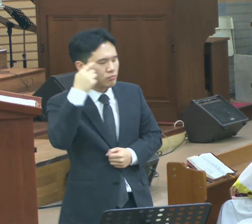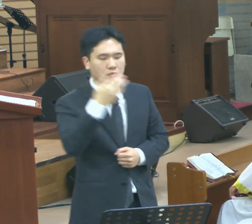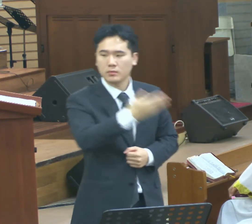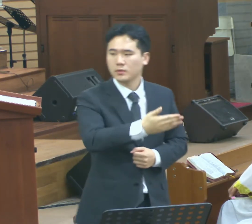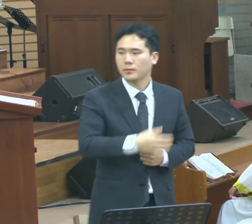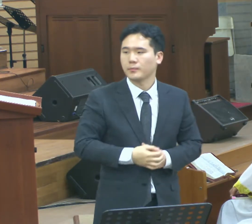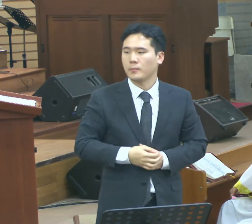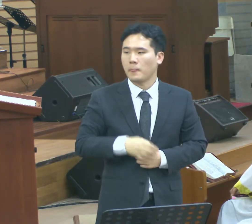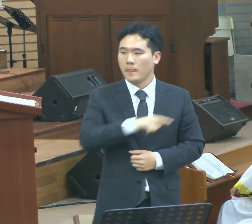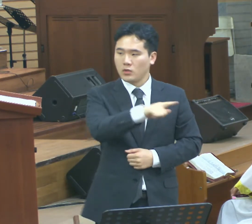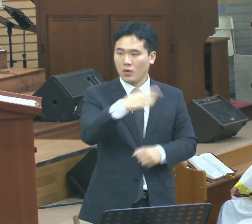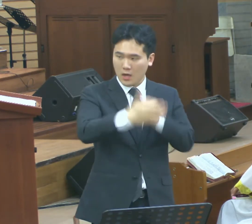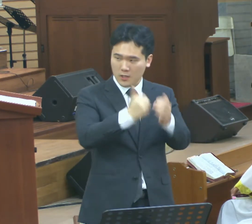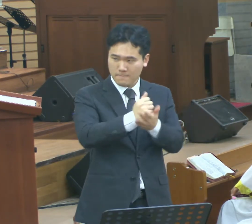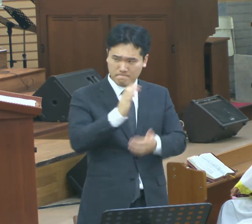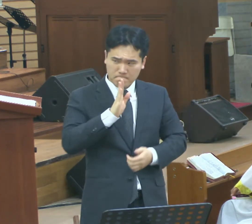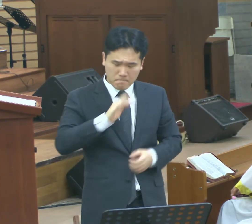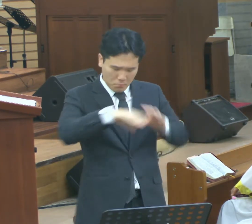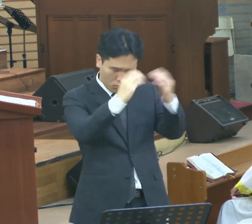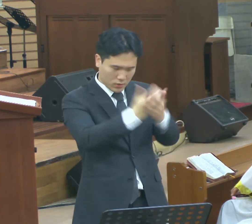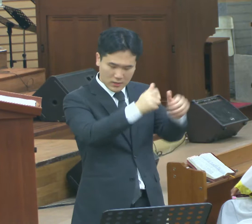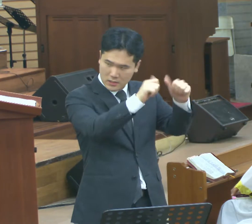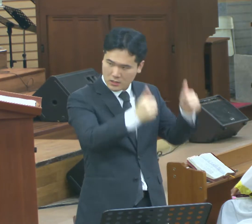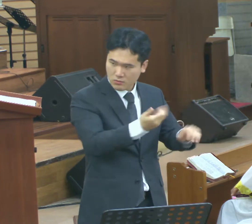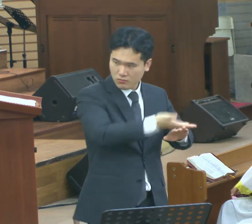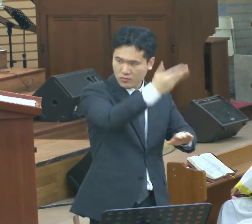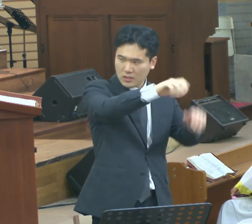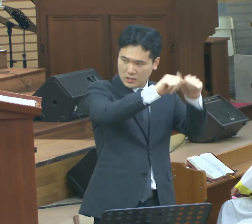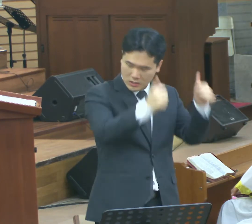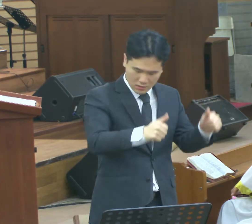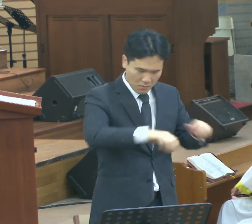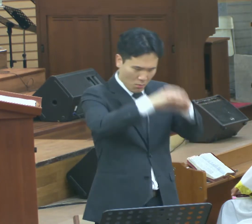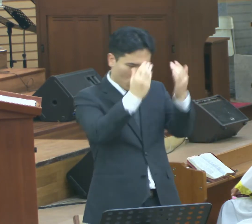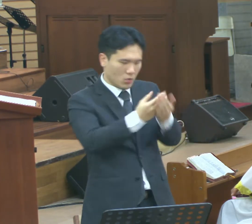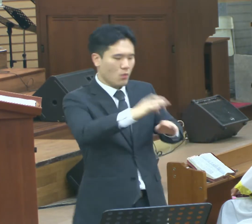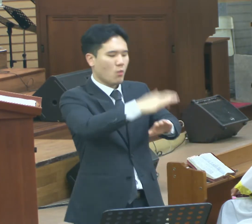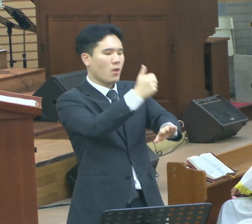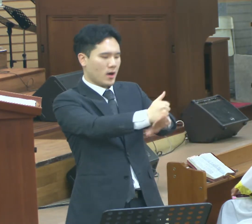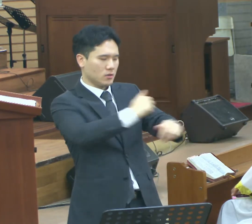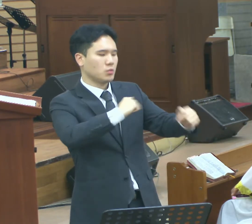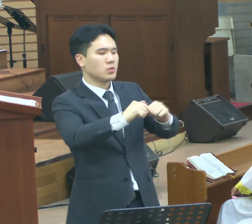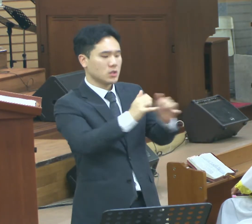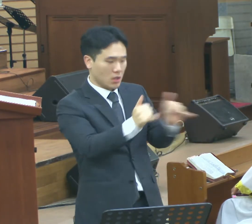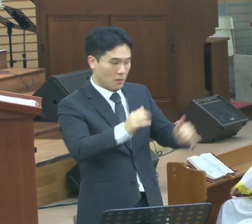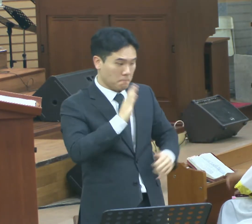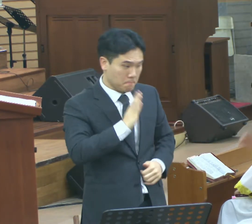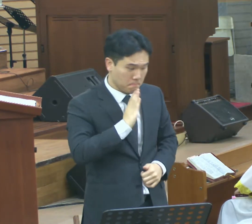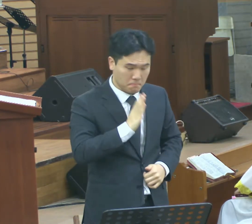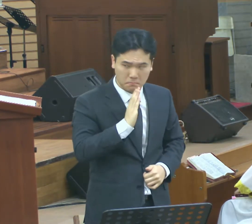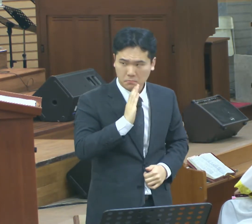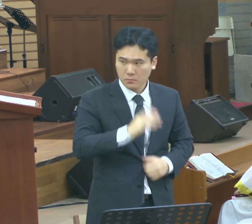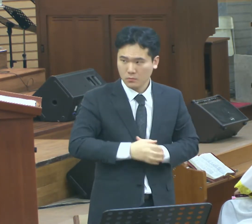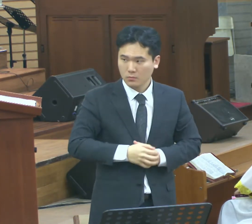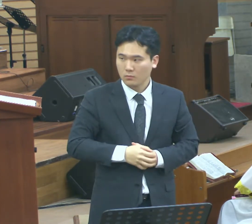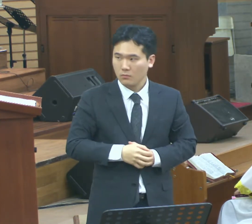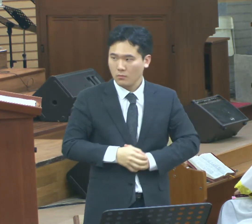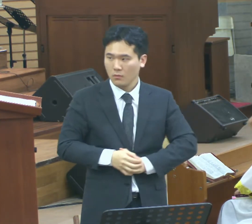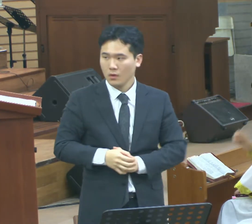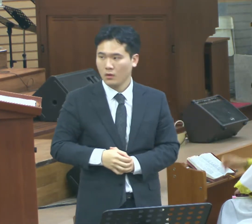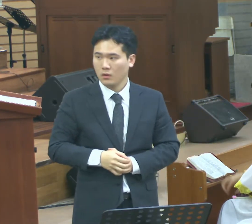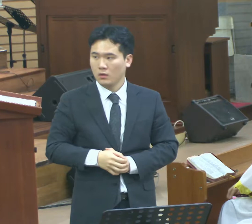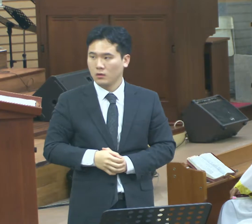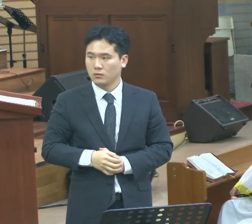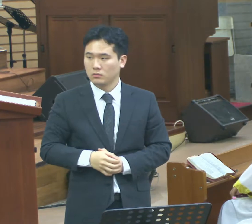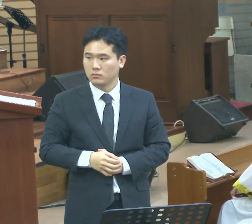모든 신들의 신이시오 모든 왕의 주제시로다. 그런데 3장에 가니까 또 교만해가지고 금신상 만들어 놓고 절하지